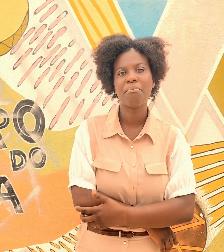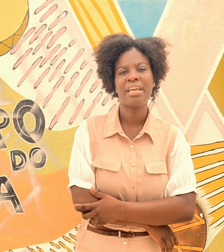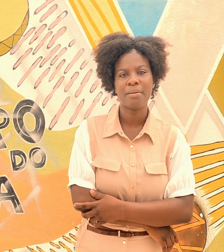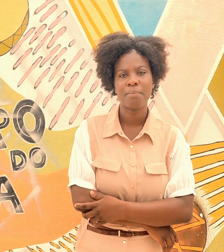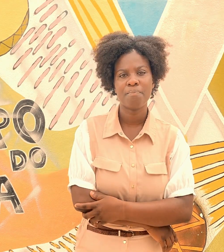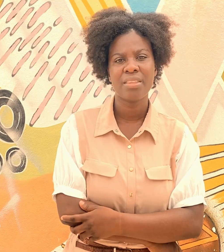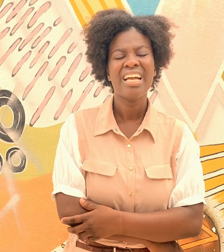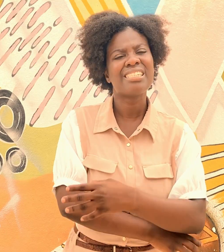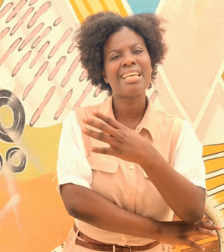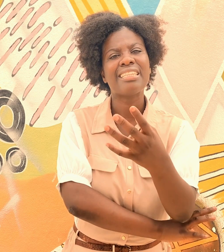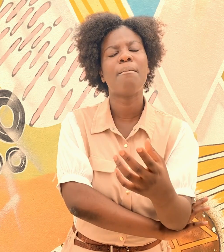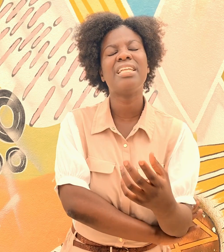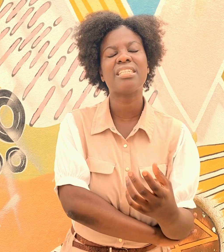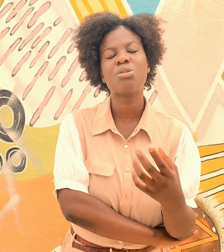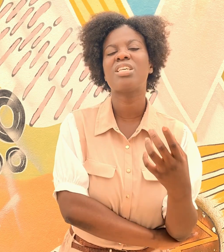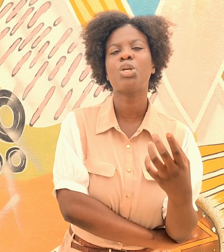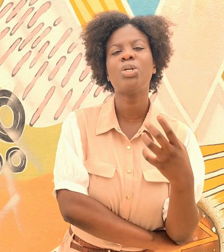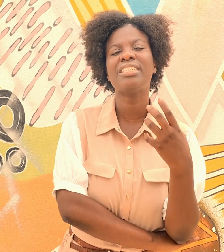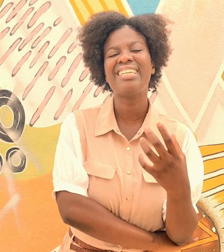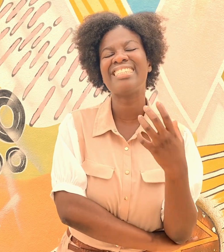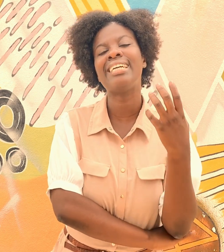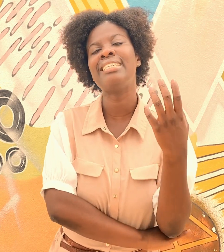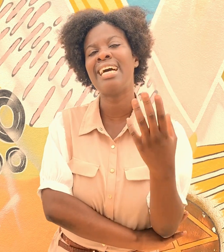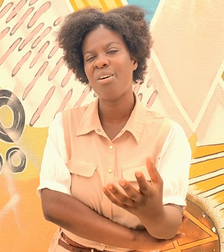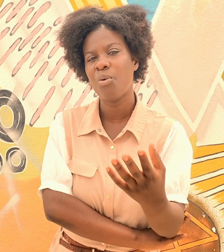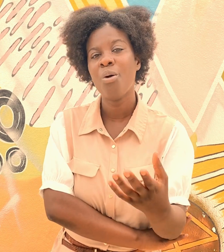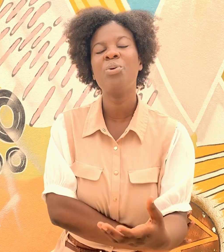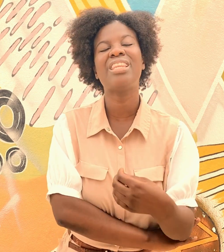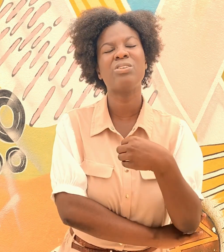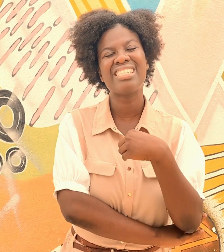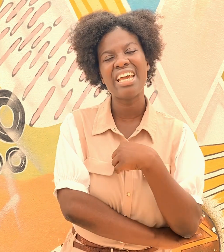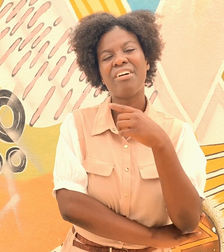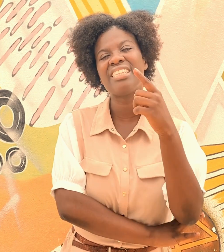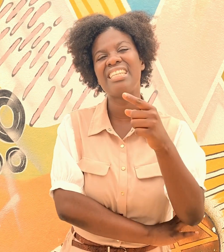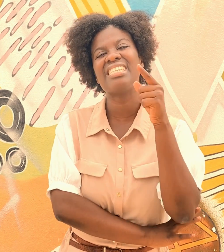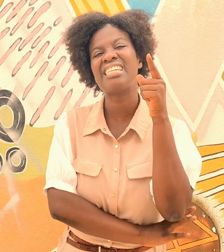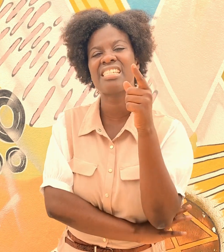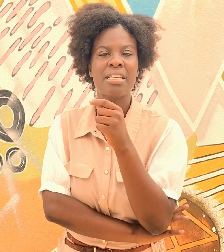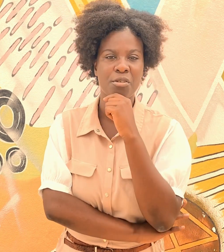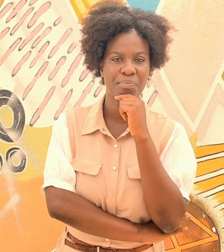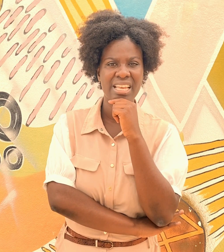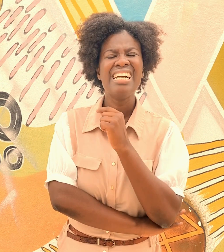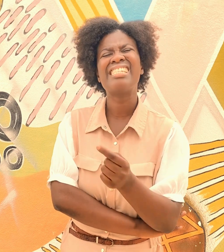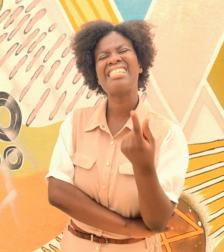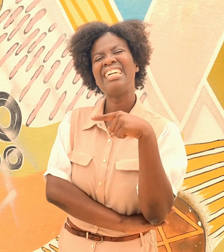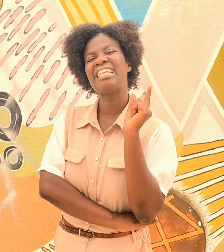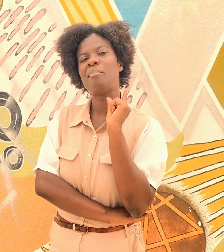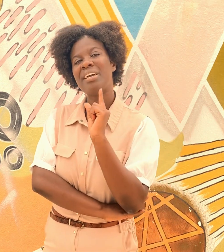também. Certamente, se o Senhor te disser não, o teu ser vai te dizer sim. Certamente,